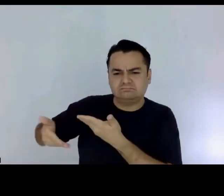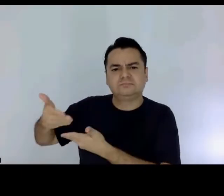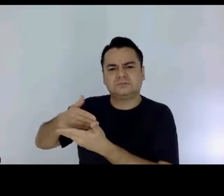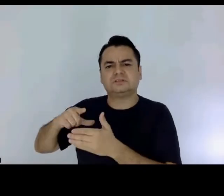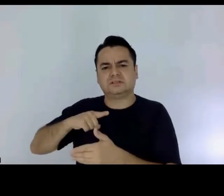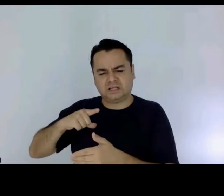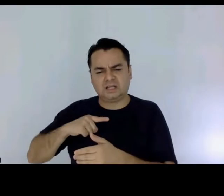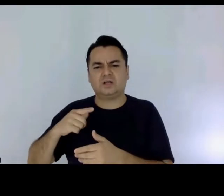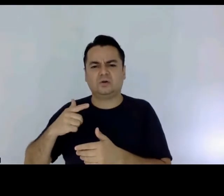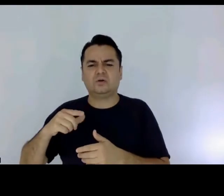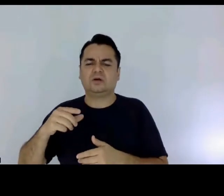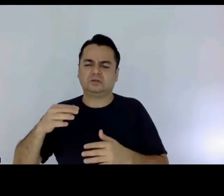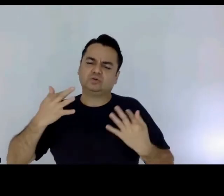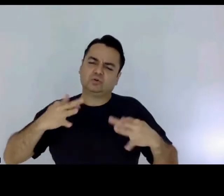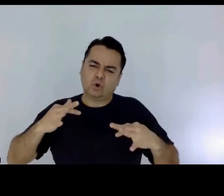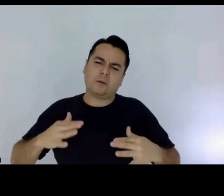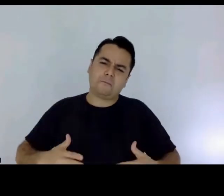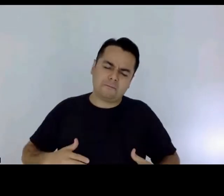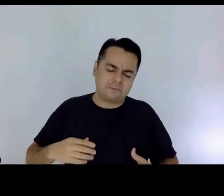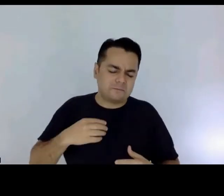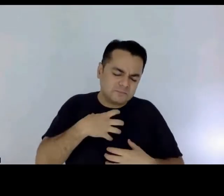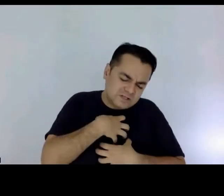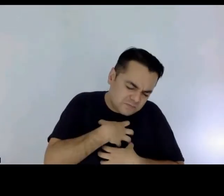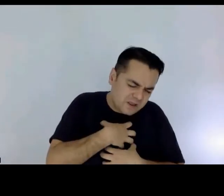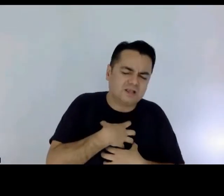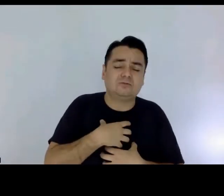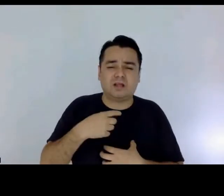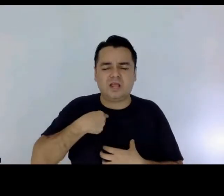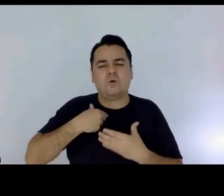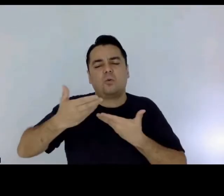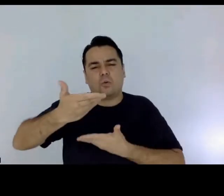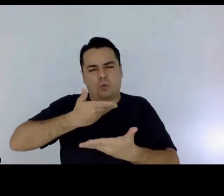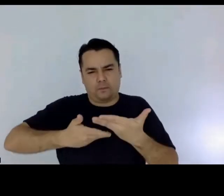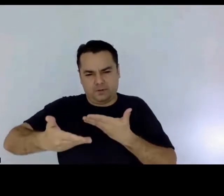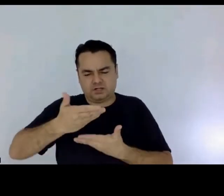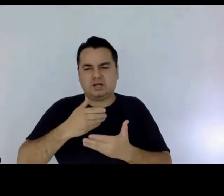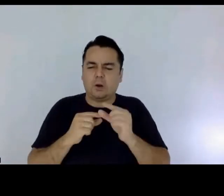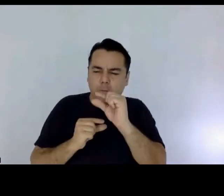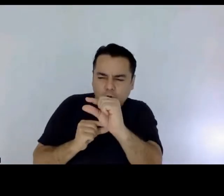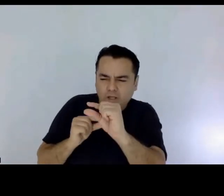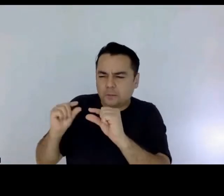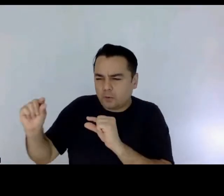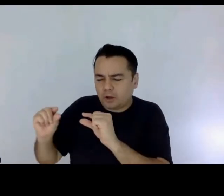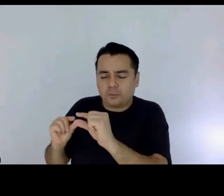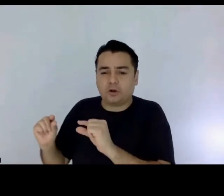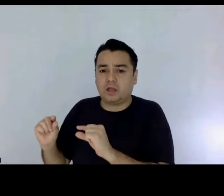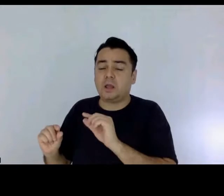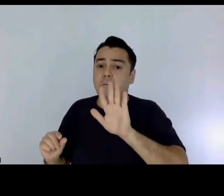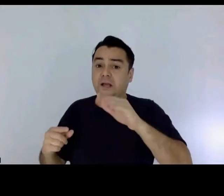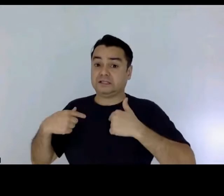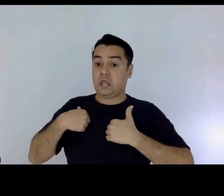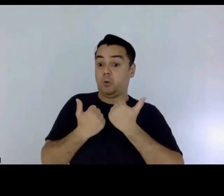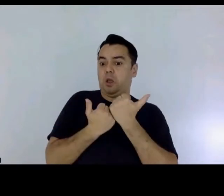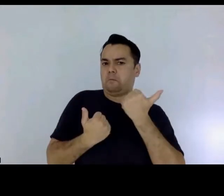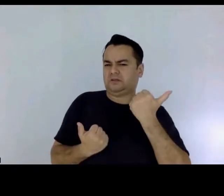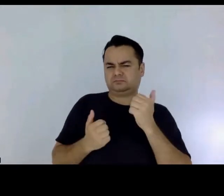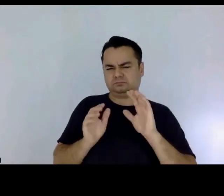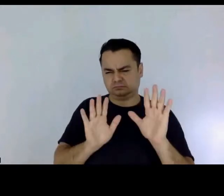neurodivergência, e dores minhas também. Então é um compartilhamento um pouquinho de cada um, mas longe de representar um todo.